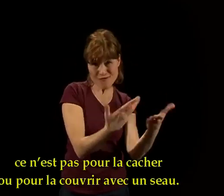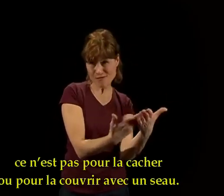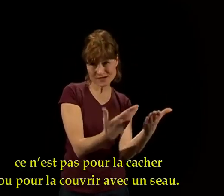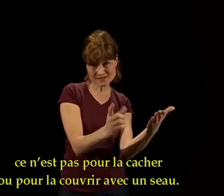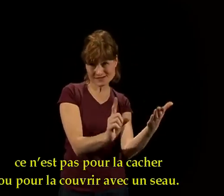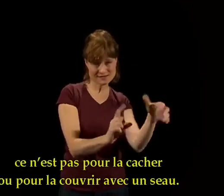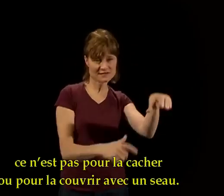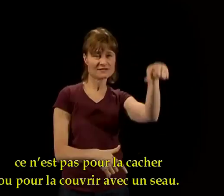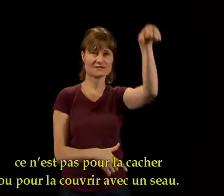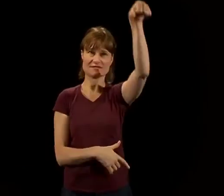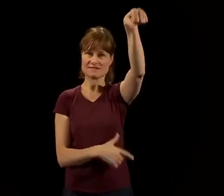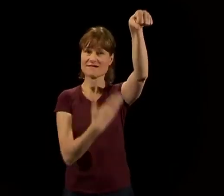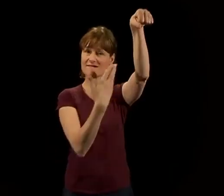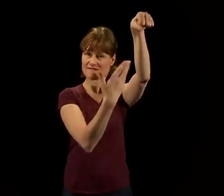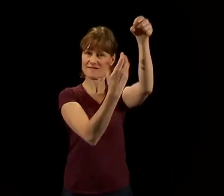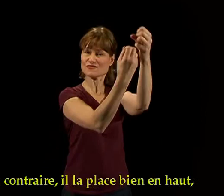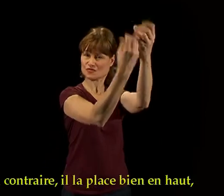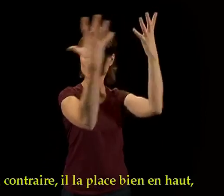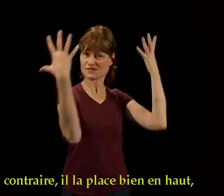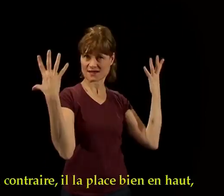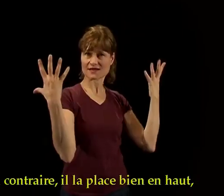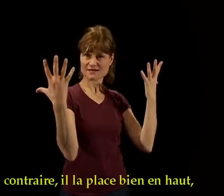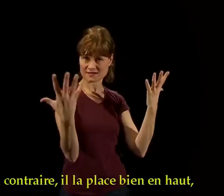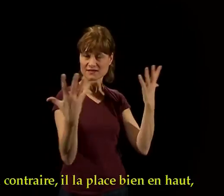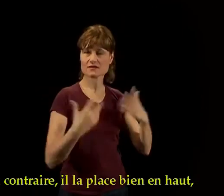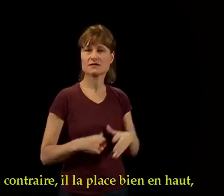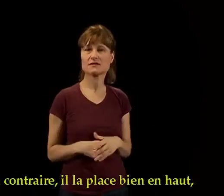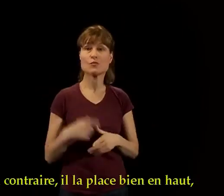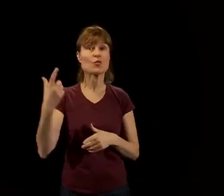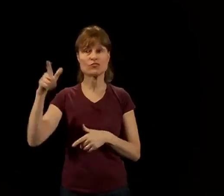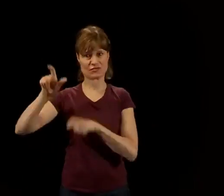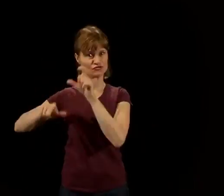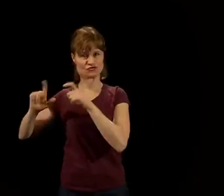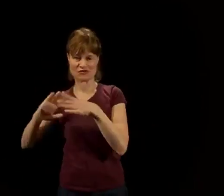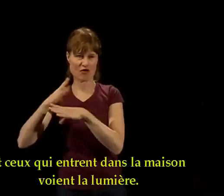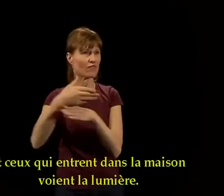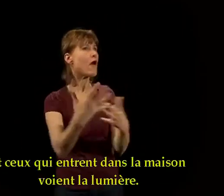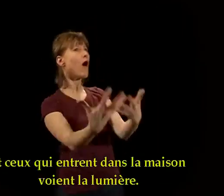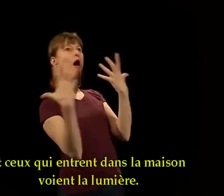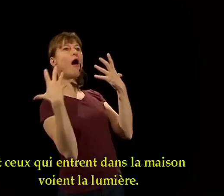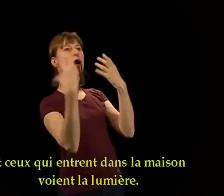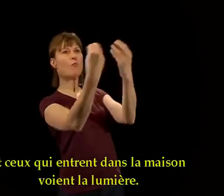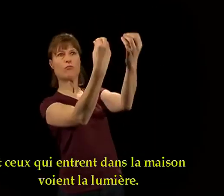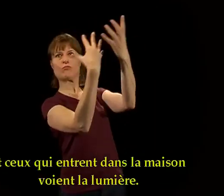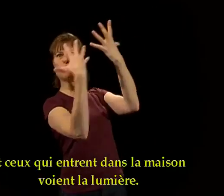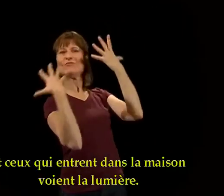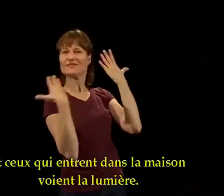Au contraire, il la place bien en haut, et ceux qui entrent dans la maison voient la lumière.